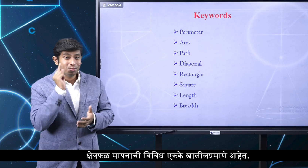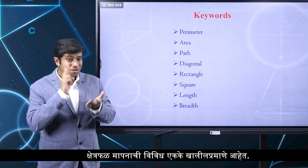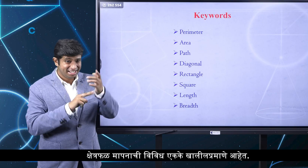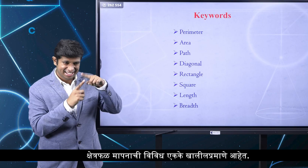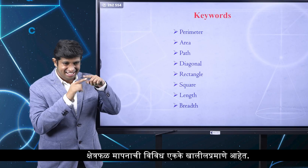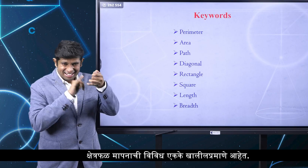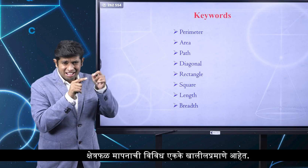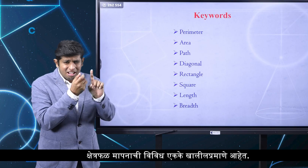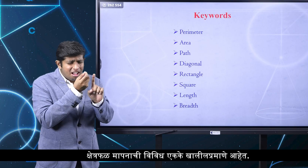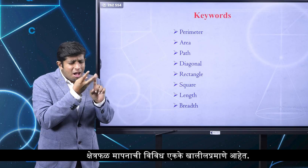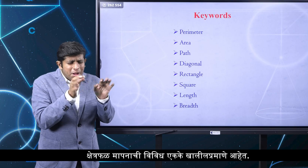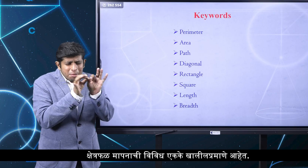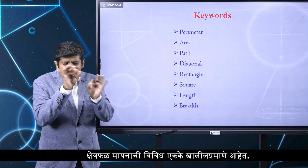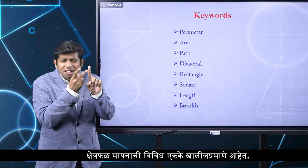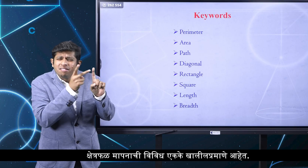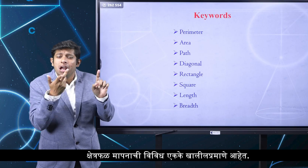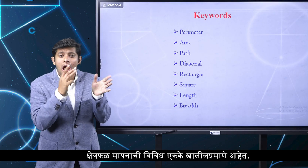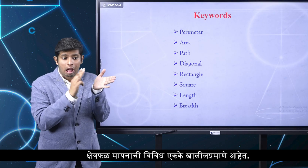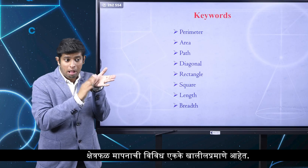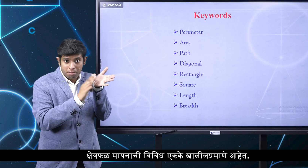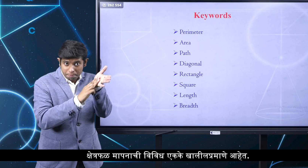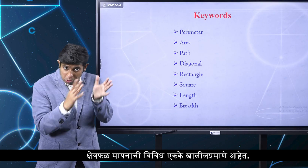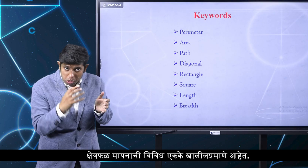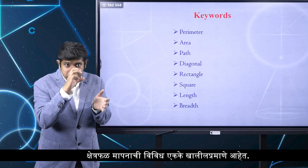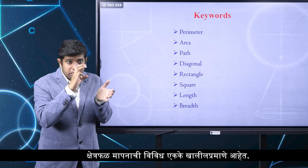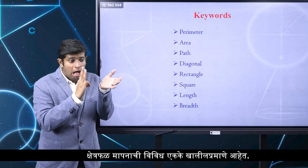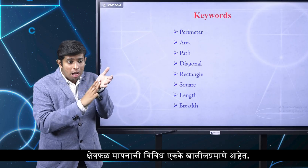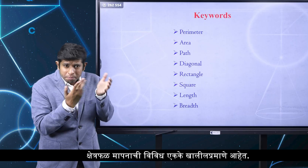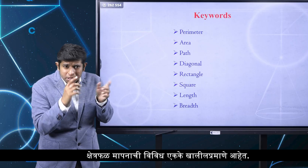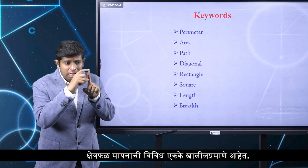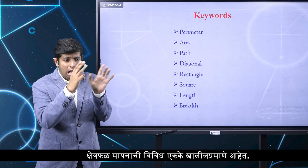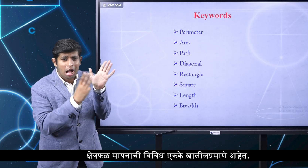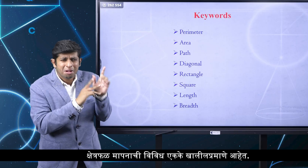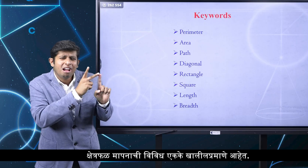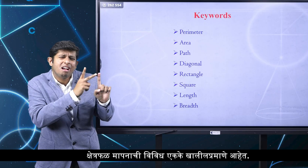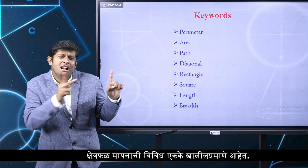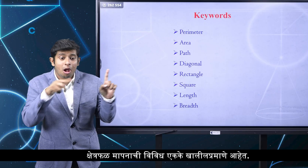क्षेत्रफळ मापनाची विविध एकके खालील प्रमाणे आहेत: